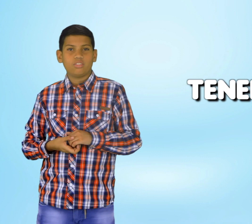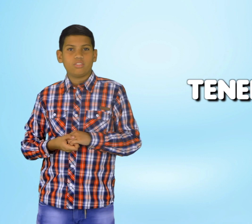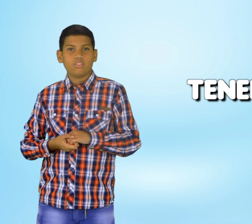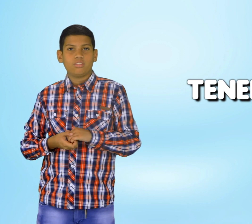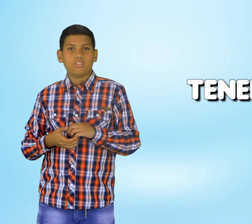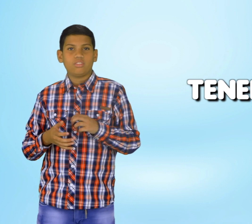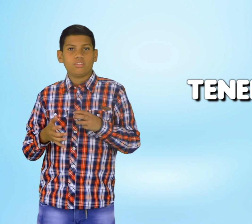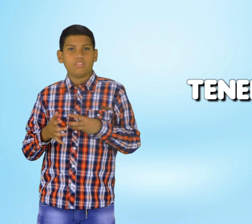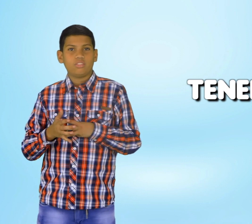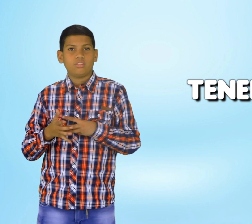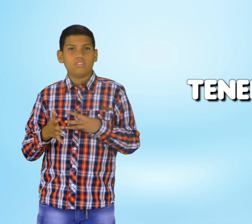Tenedor.